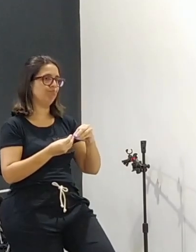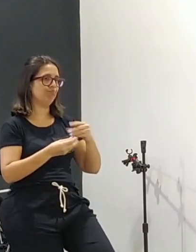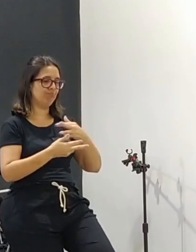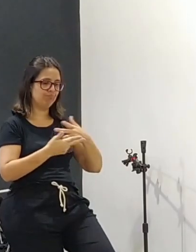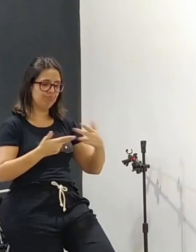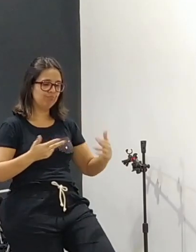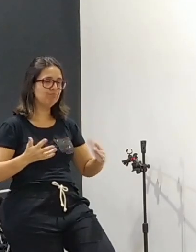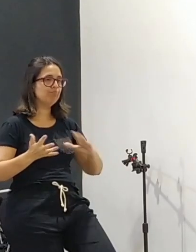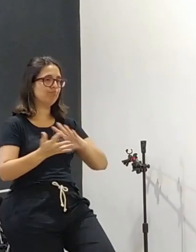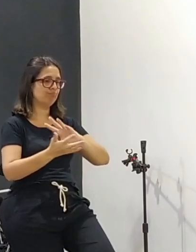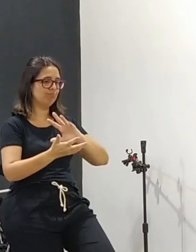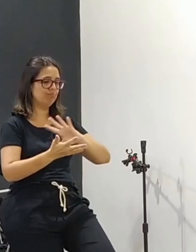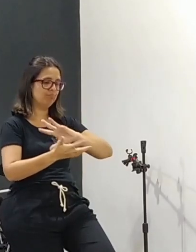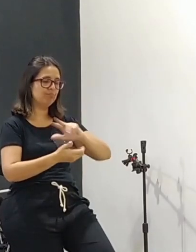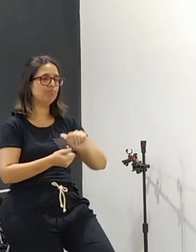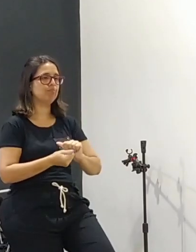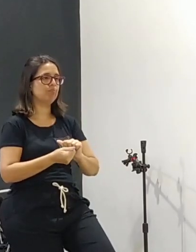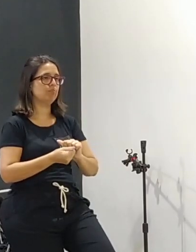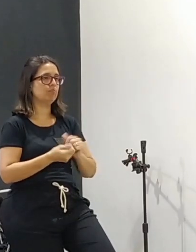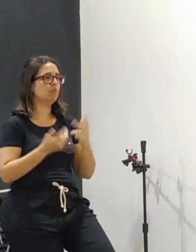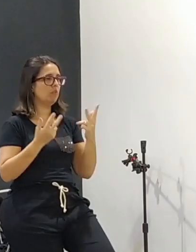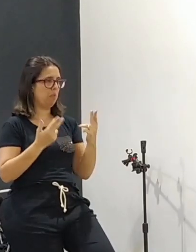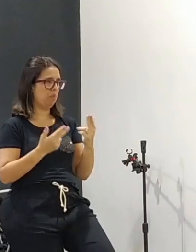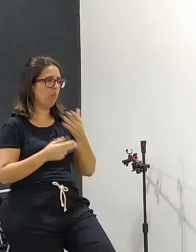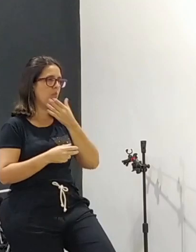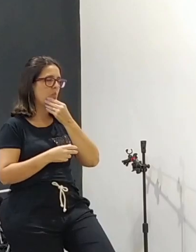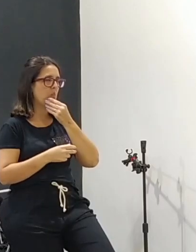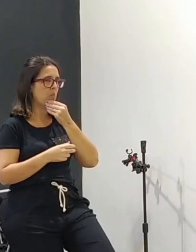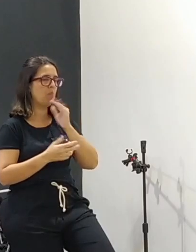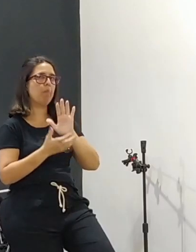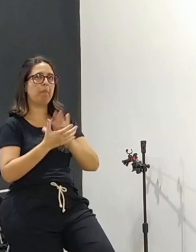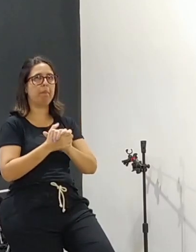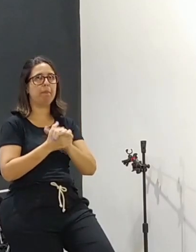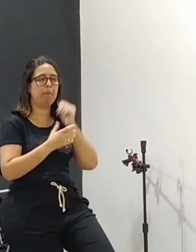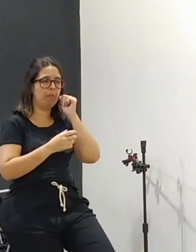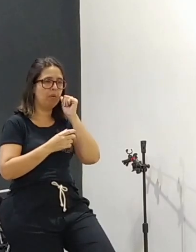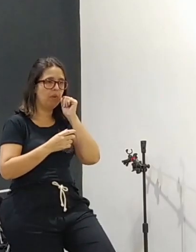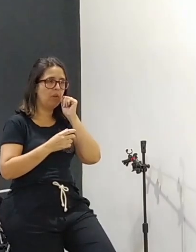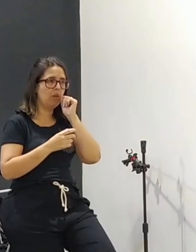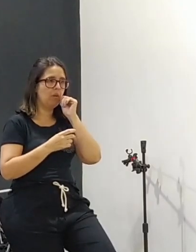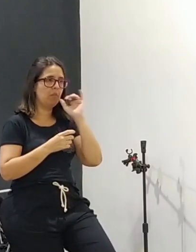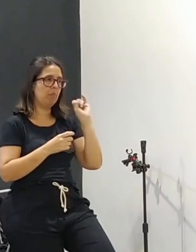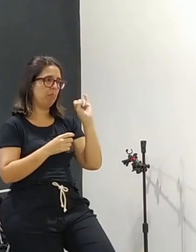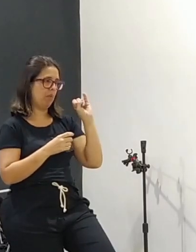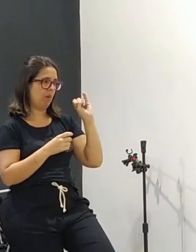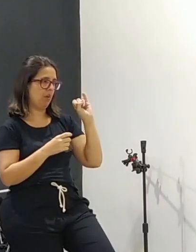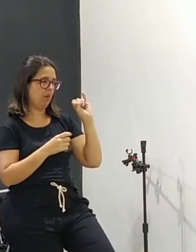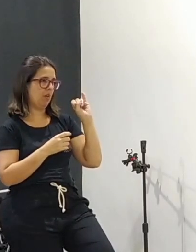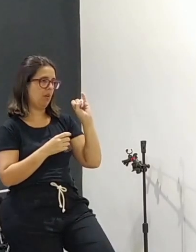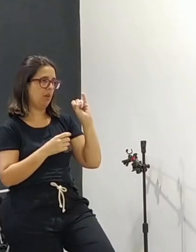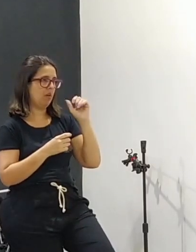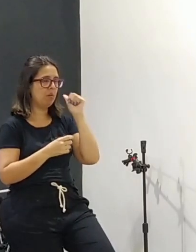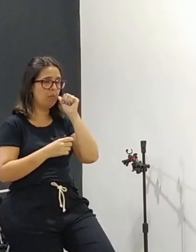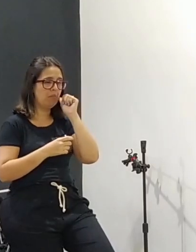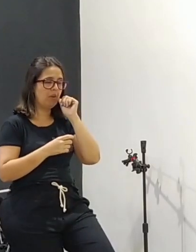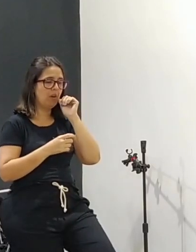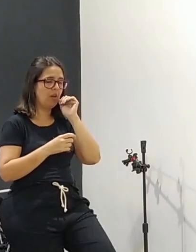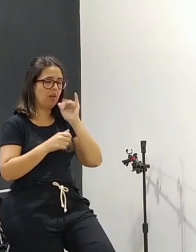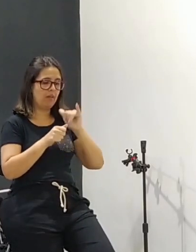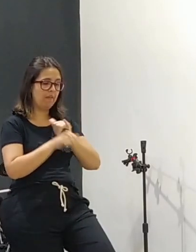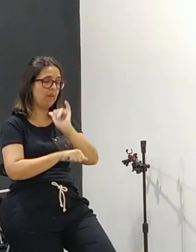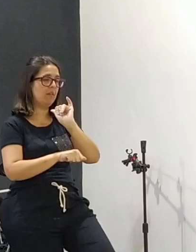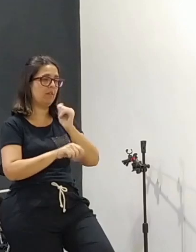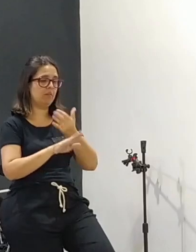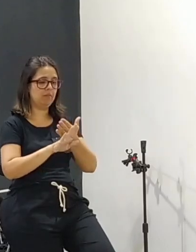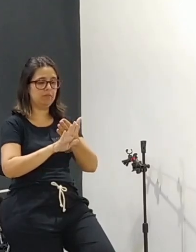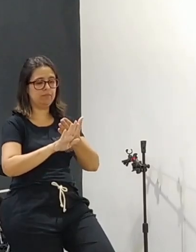que começa a flertar com outro homem ou com outra mulher, né? E aquilo ali vai separando ele do seu